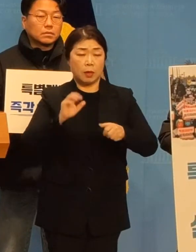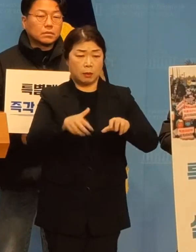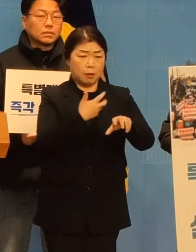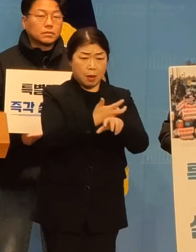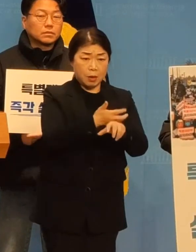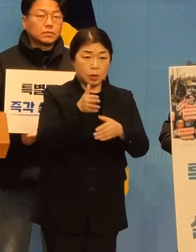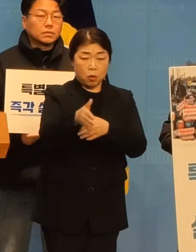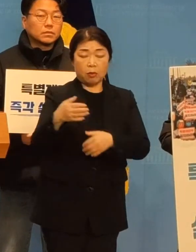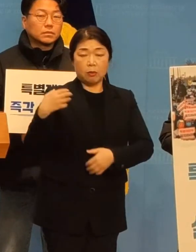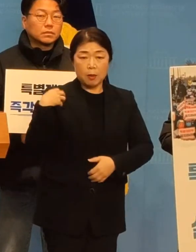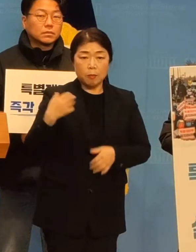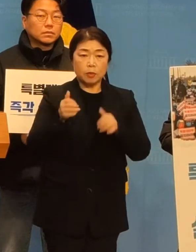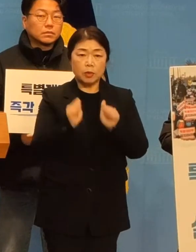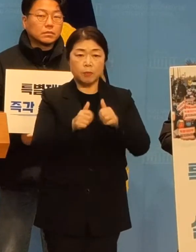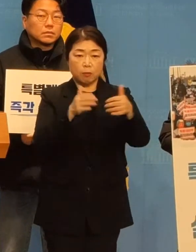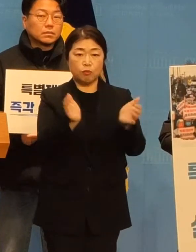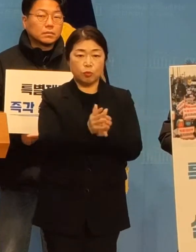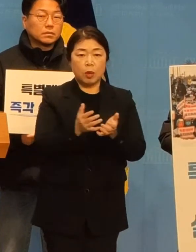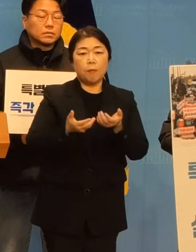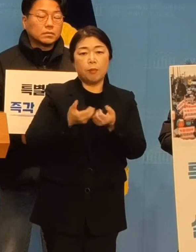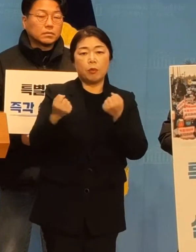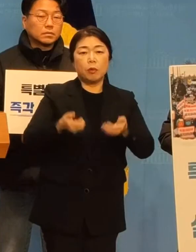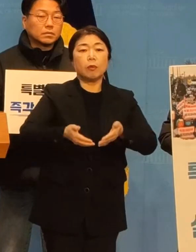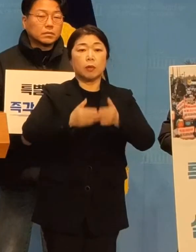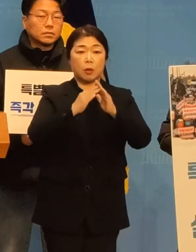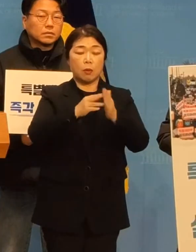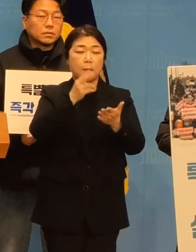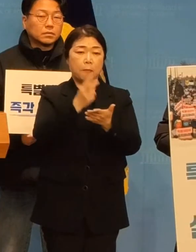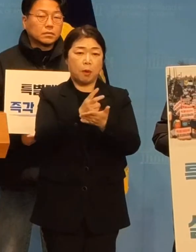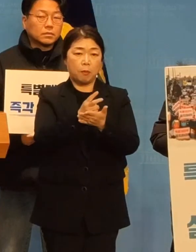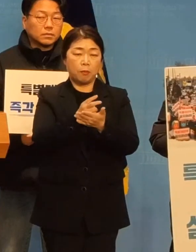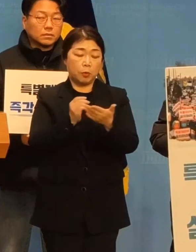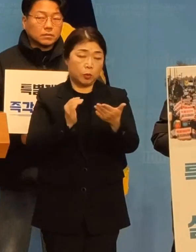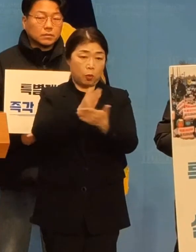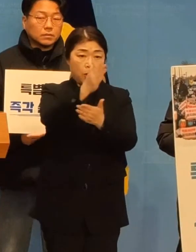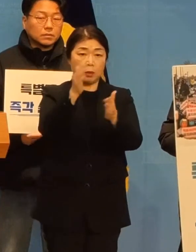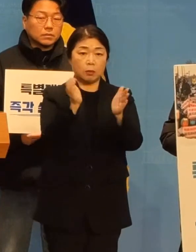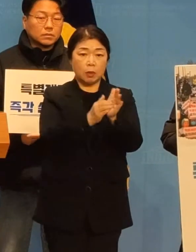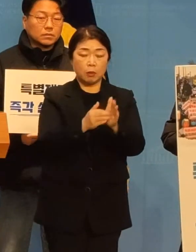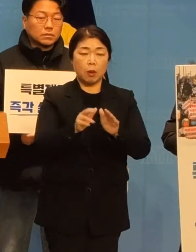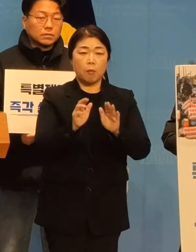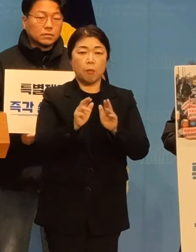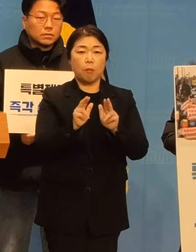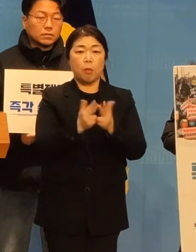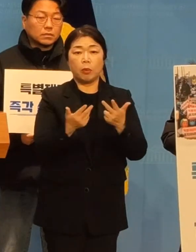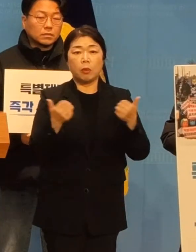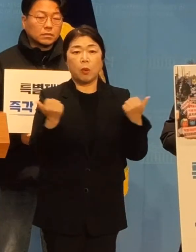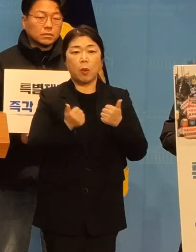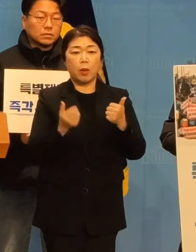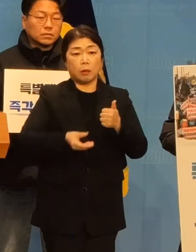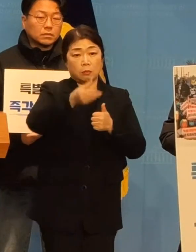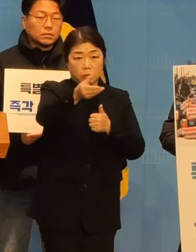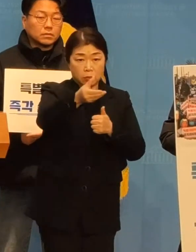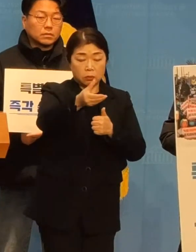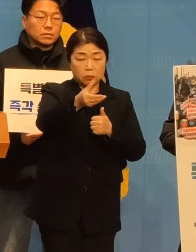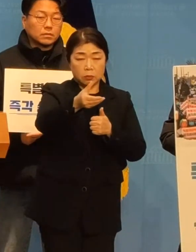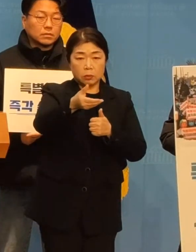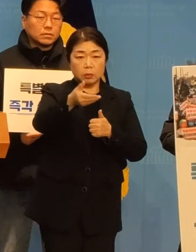재판부 실시와 관련한 법안이 통과가 됐고 본회의 부의를 앞두고 있습니다.